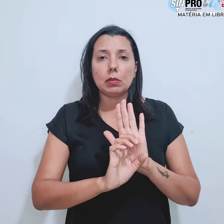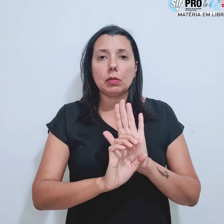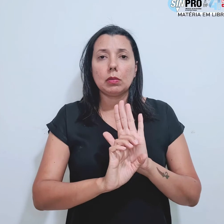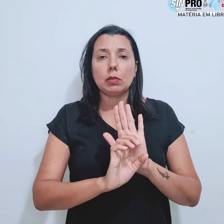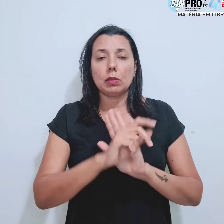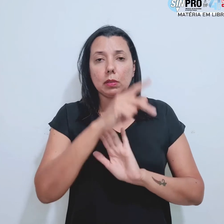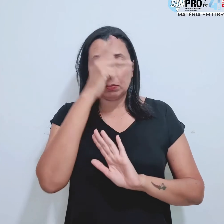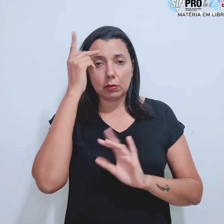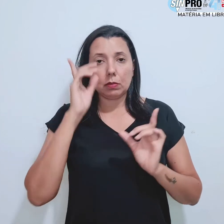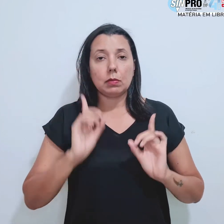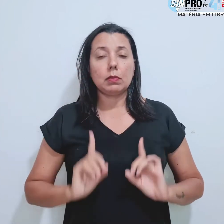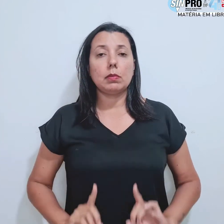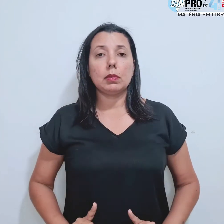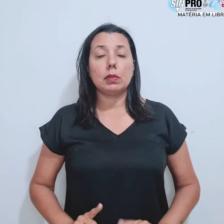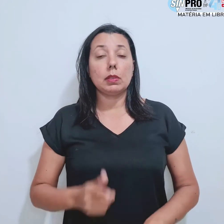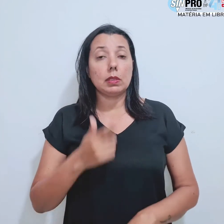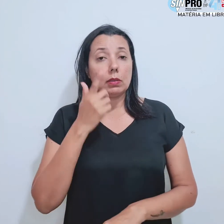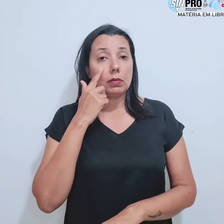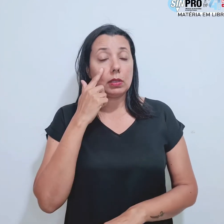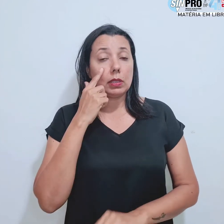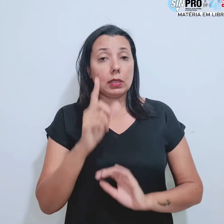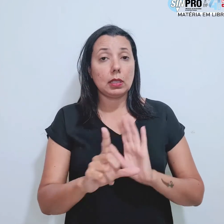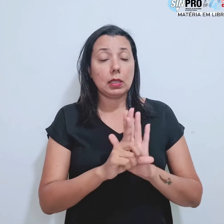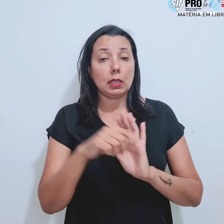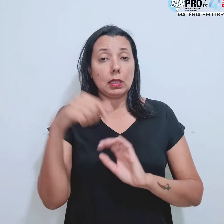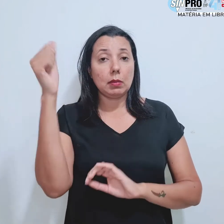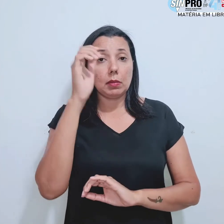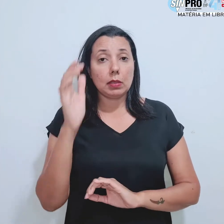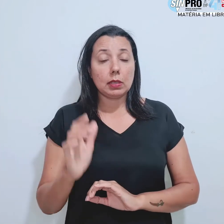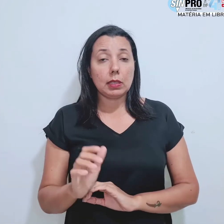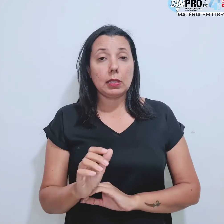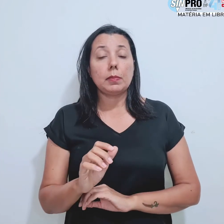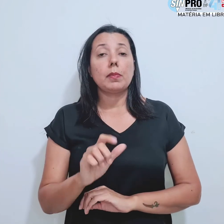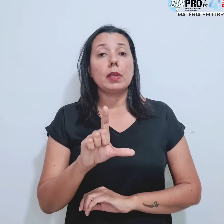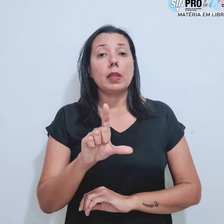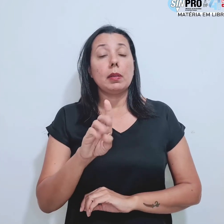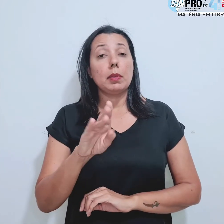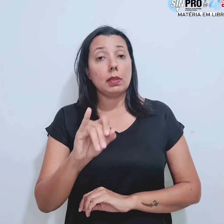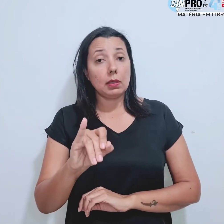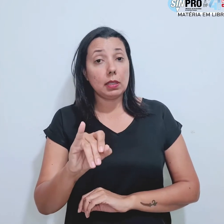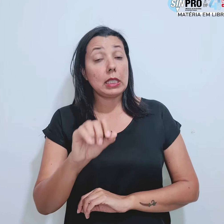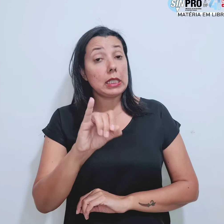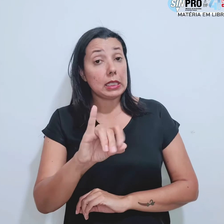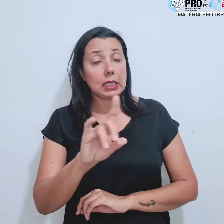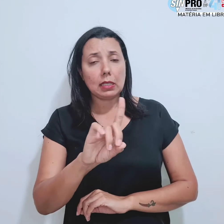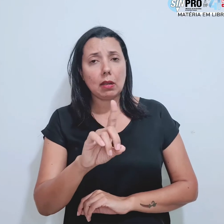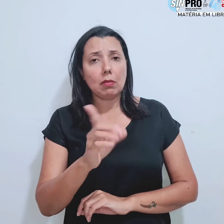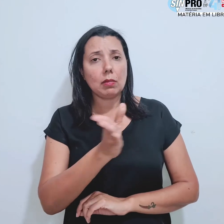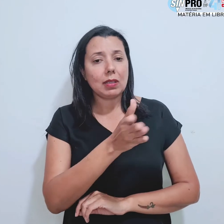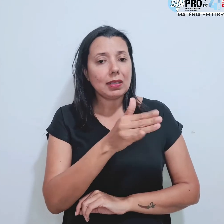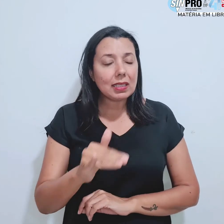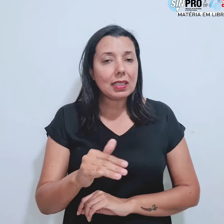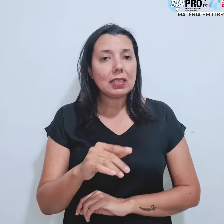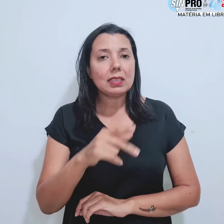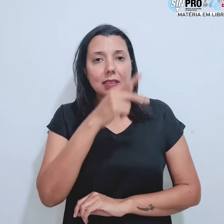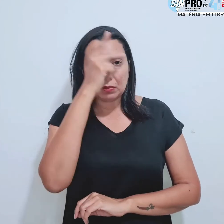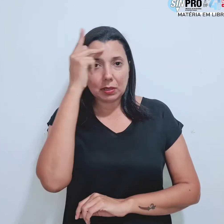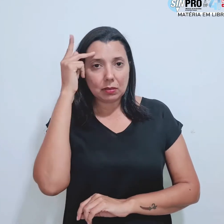com Deficiência, prevista na Lei Brasileira de Inclusão. Se isso não bastasse, as pessoas